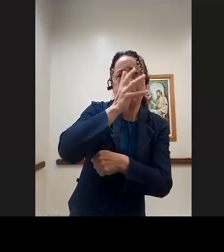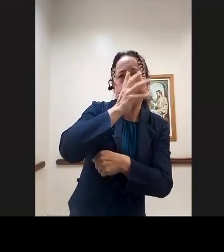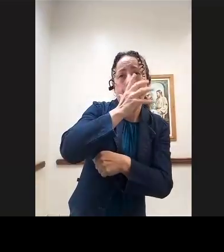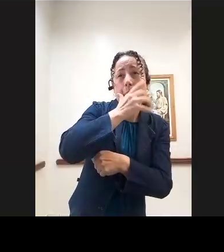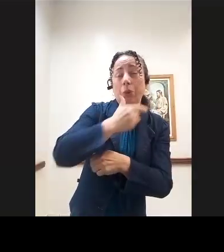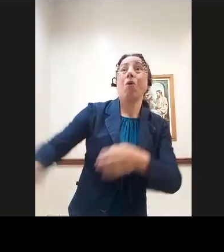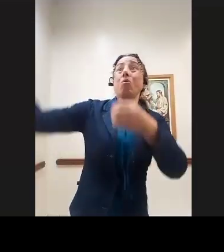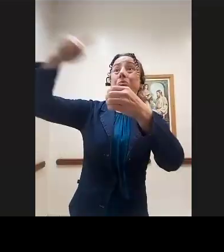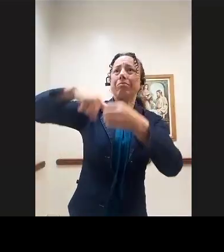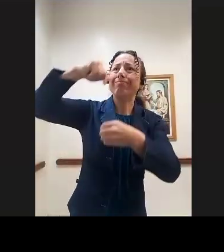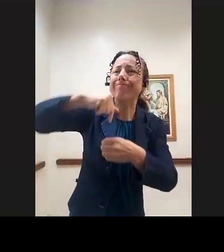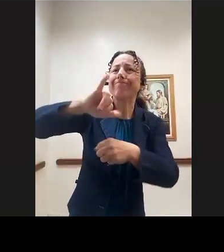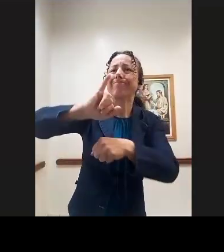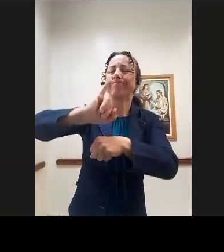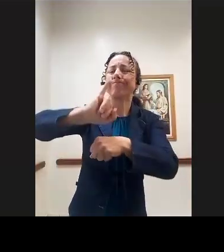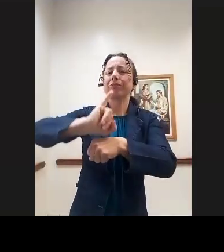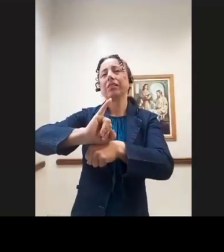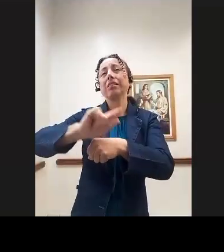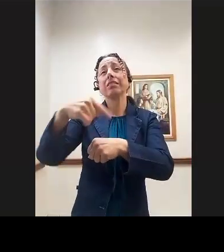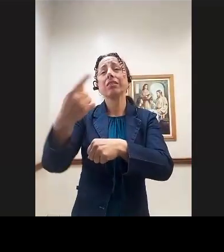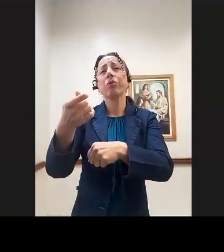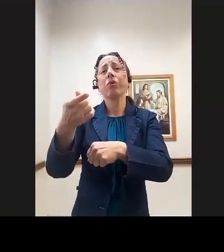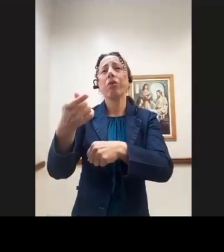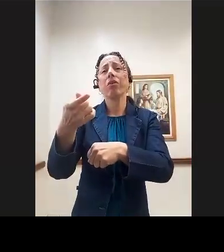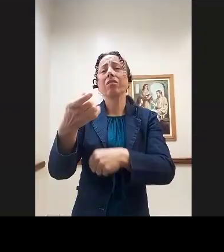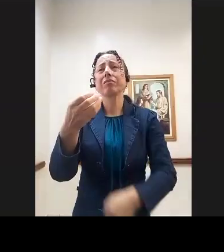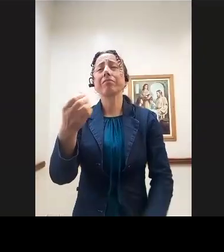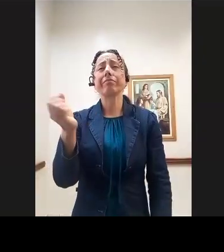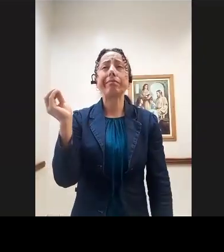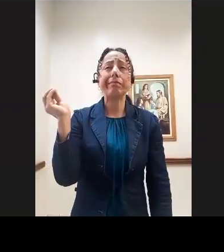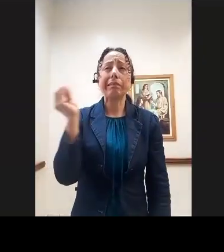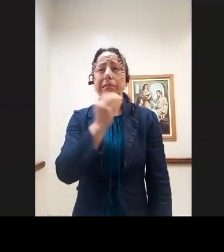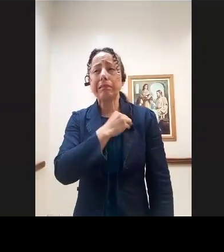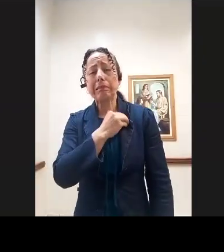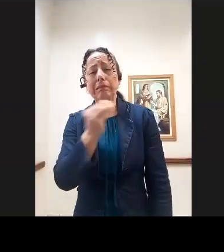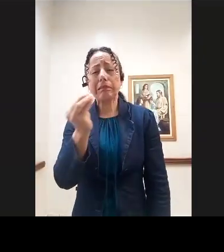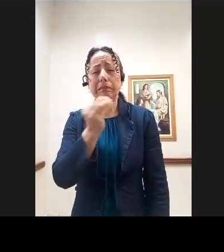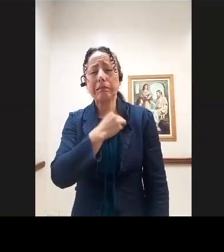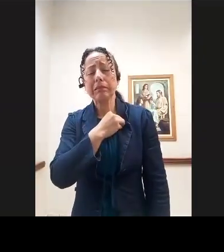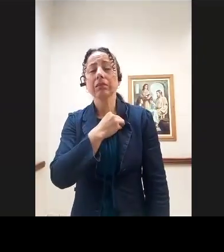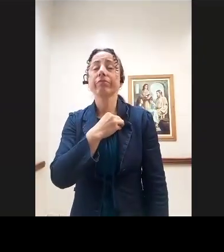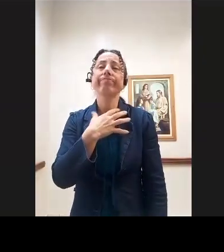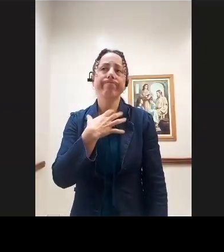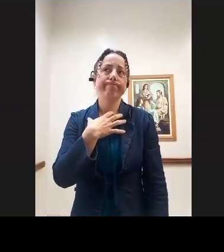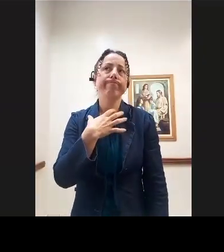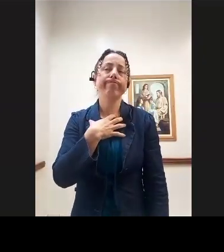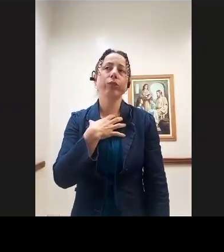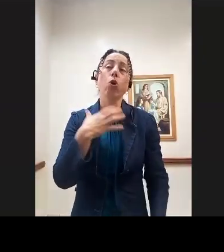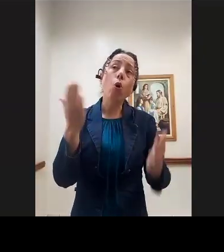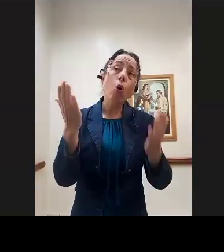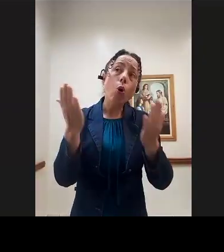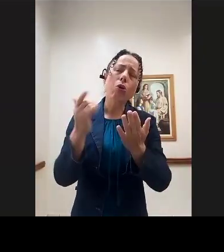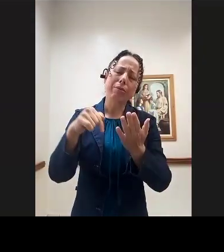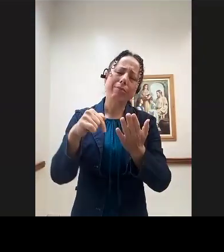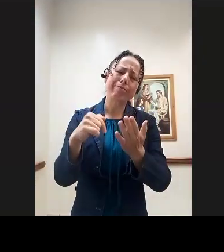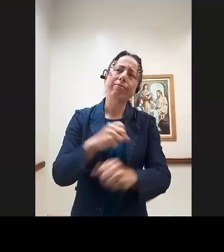sentiu muito arrependida. Então, o que eu quero falar para vocês hoje nessa manhã, que nós sem Deus